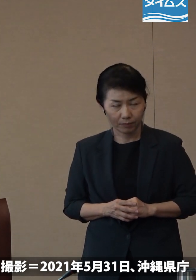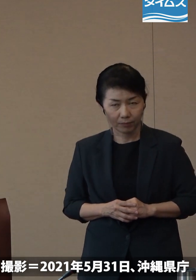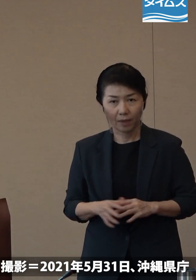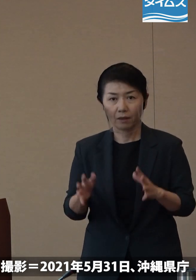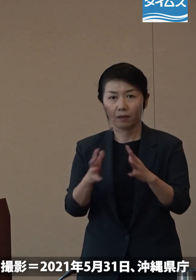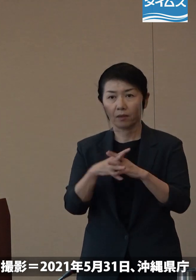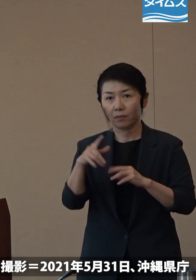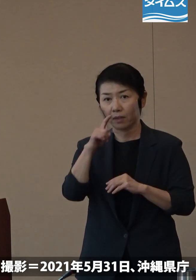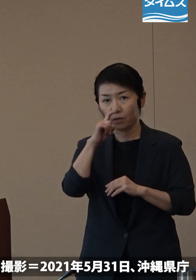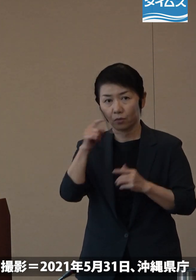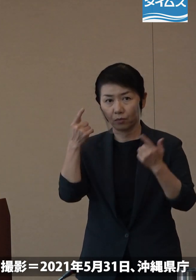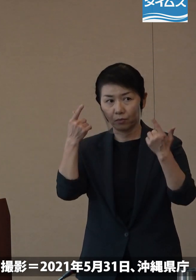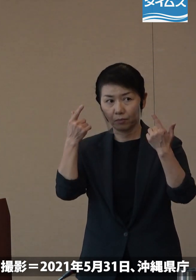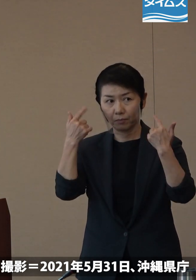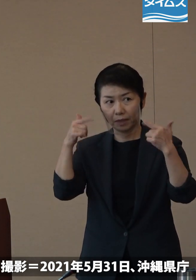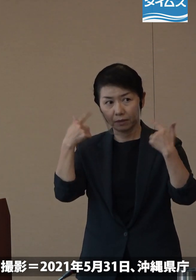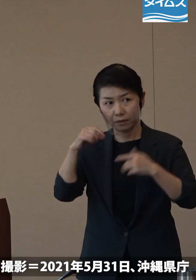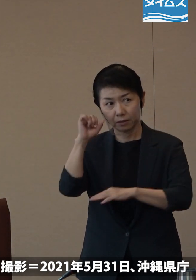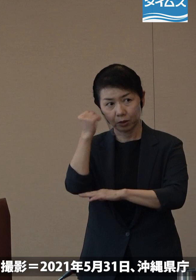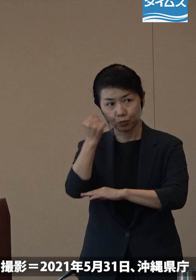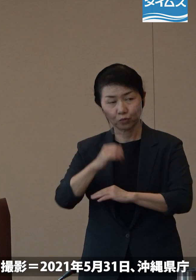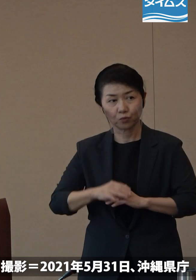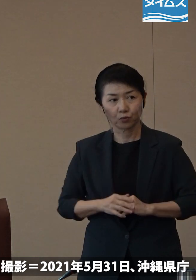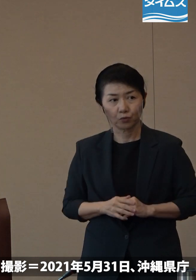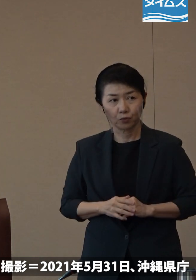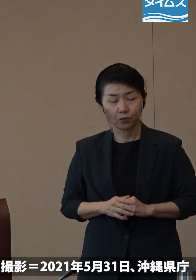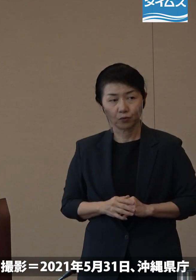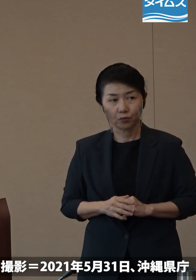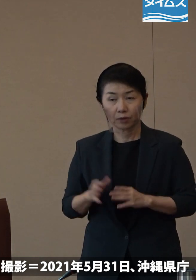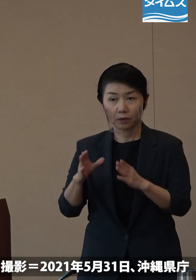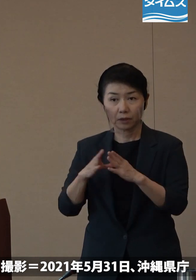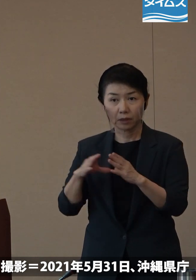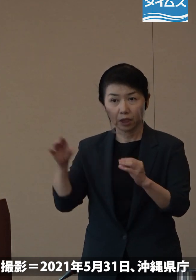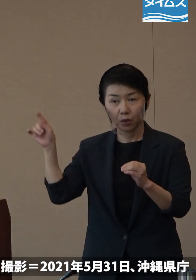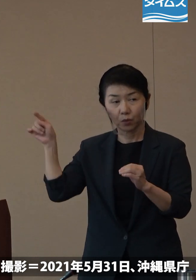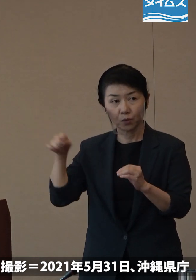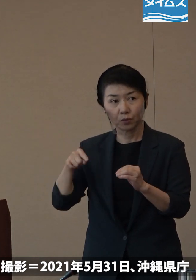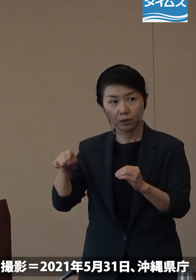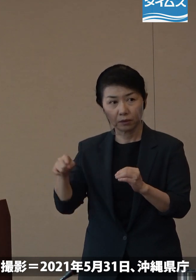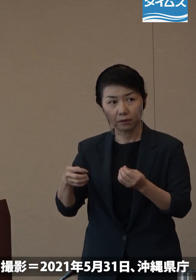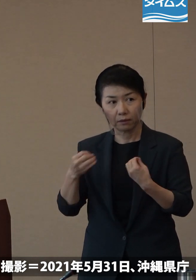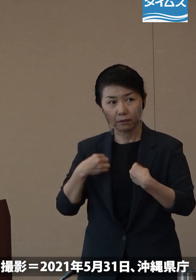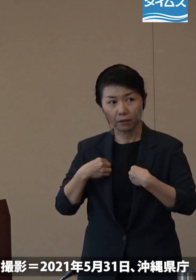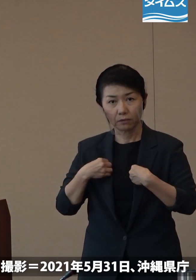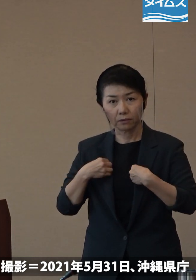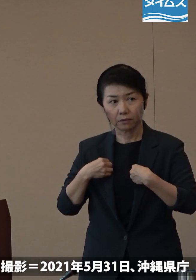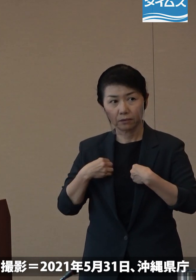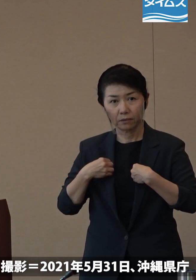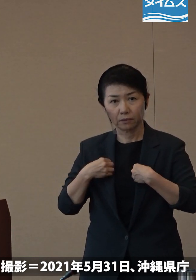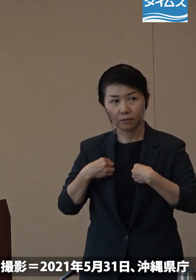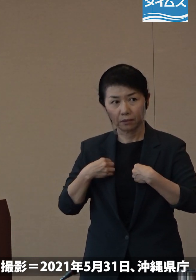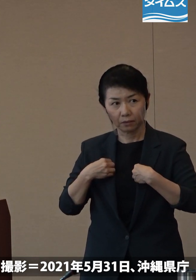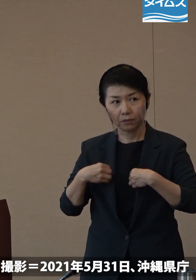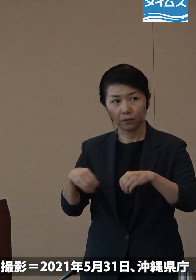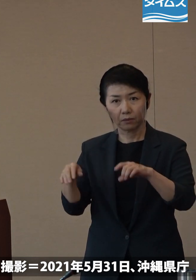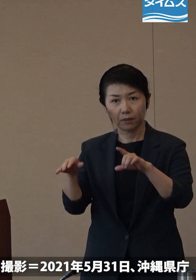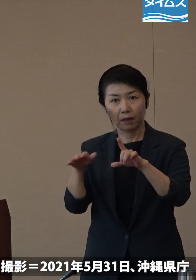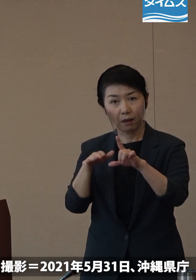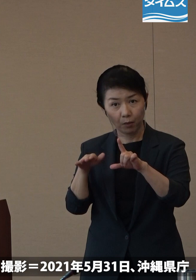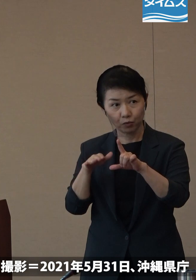ヤグマニシの場所と申します。全国的には感染のレベルが落ちてきている